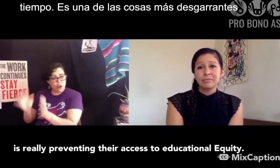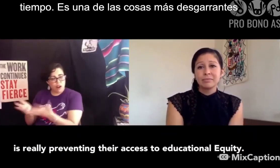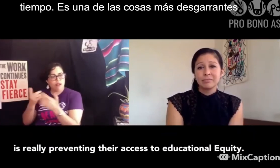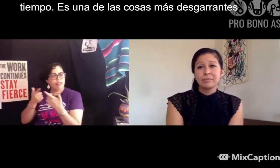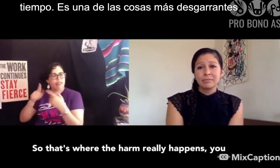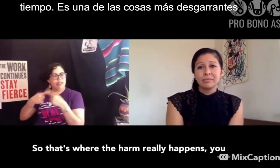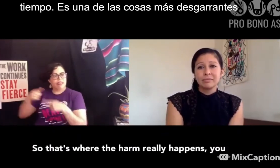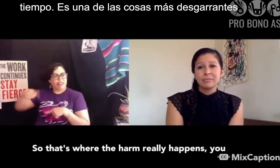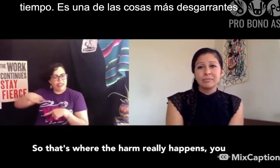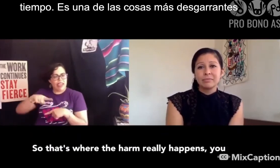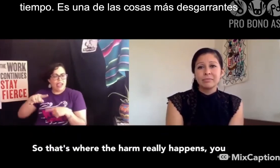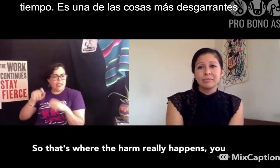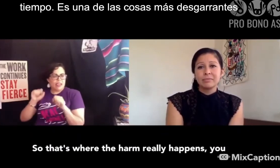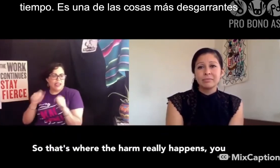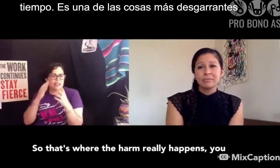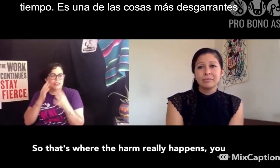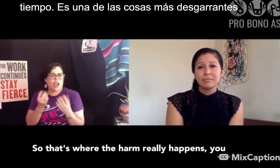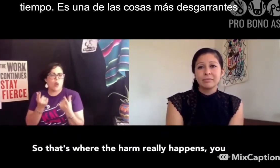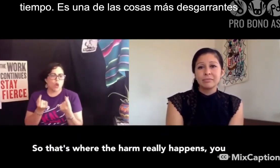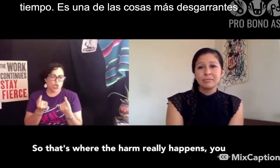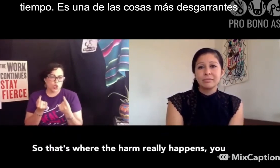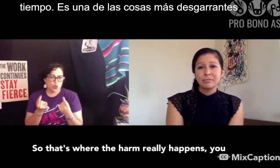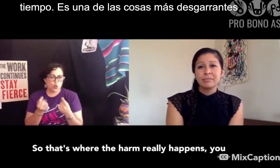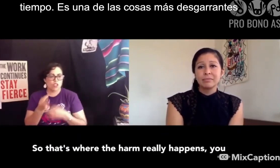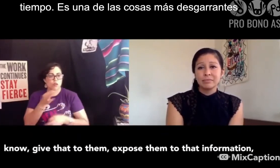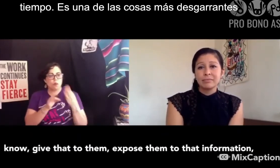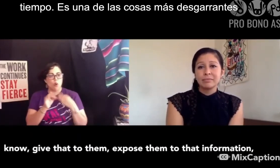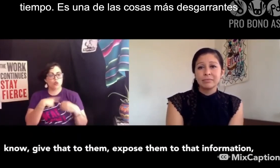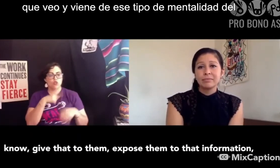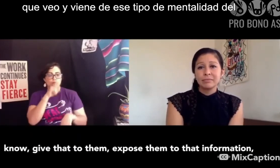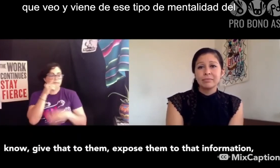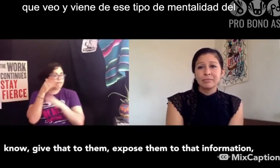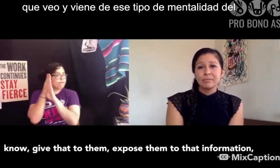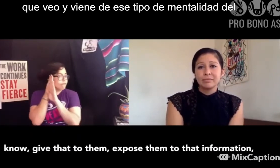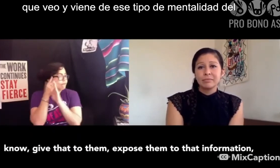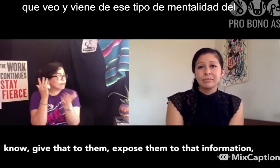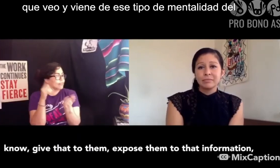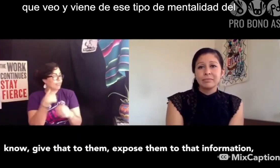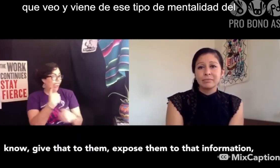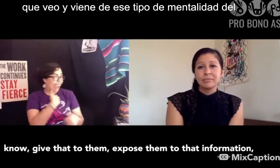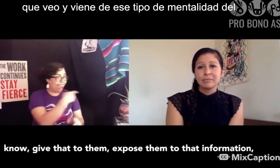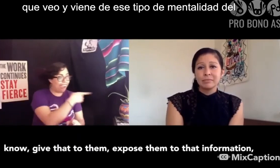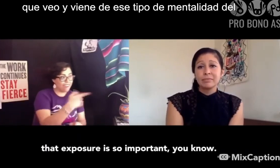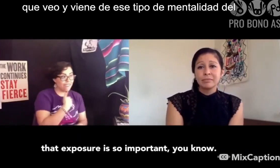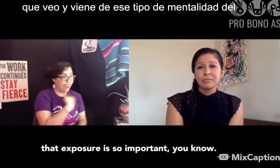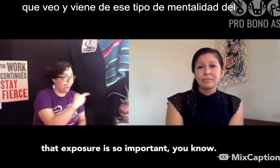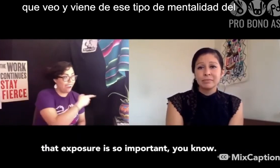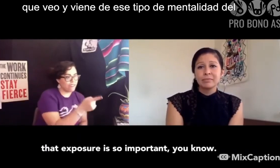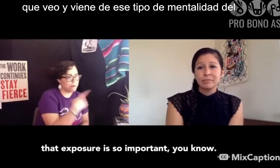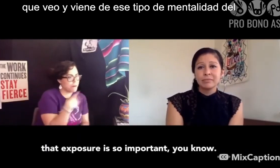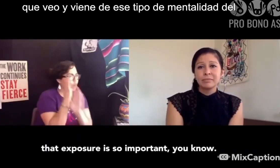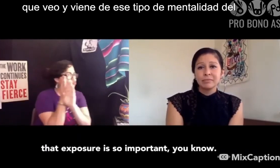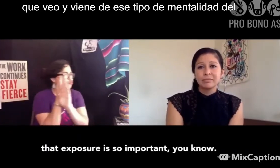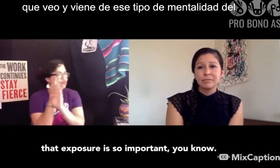recuperar ese tiempo. Es una de las cosas más desgarrantes que veo. Y viene de ese tipo de